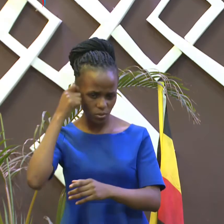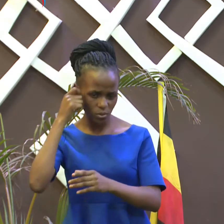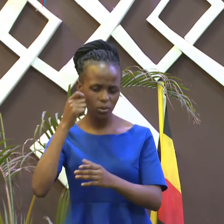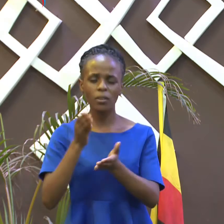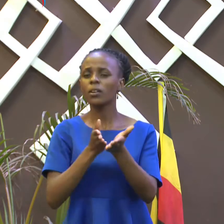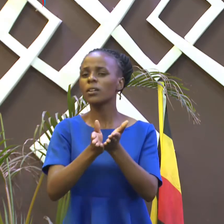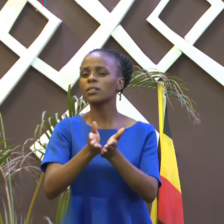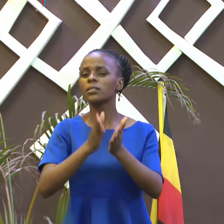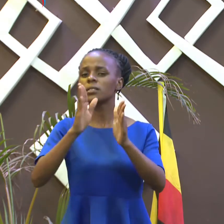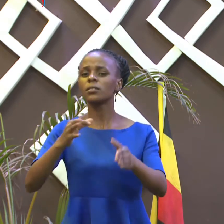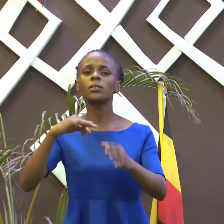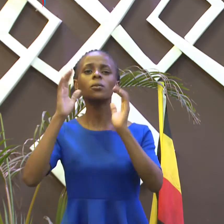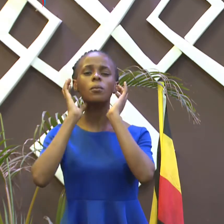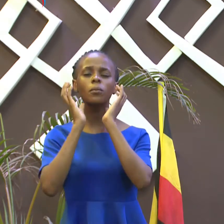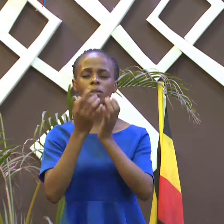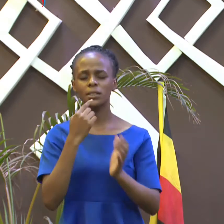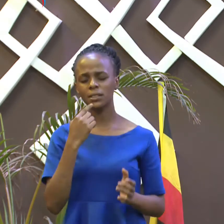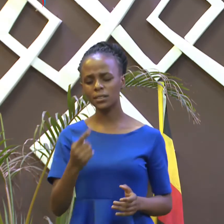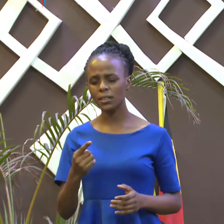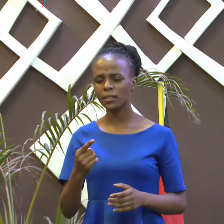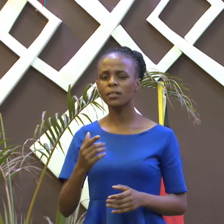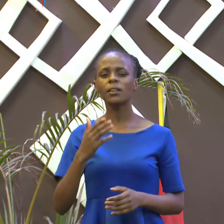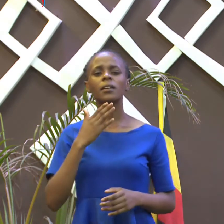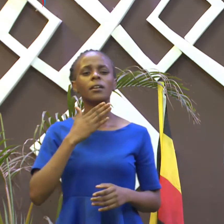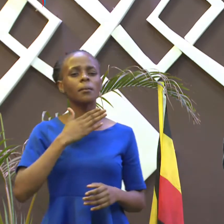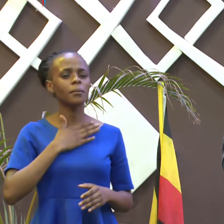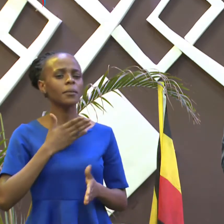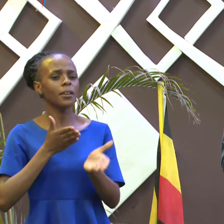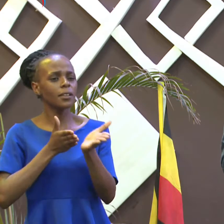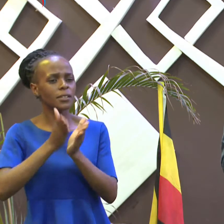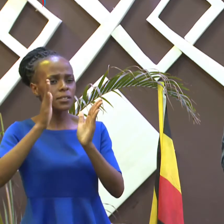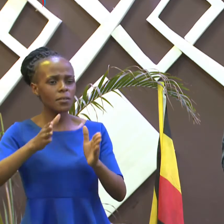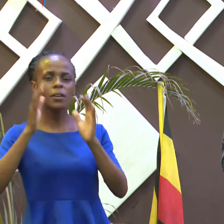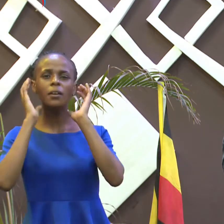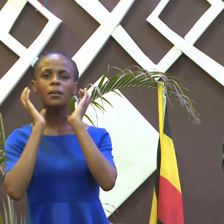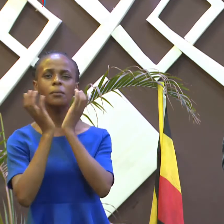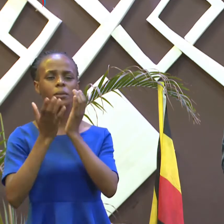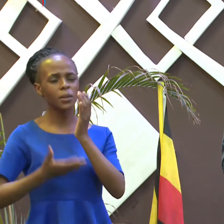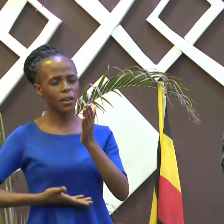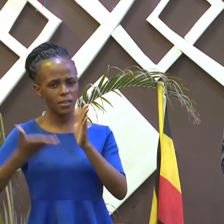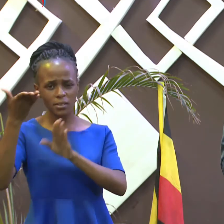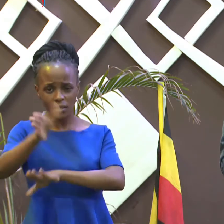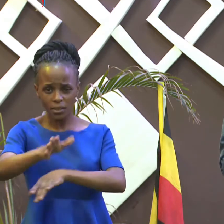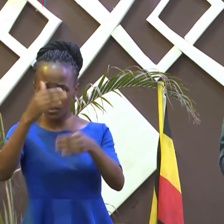Musa ng'ayogera nti Musa omuweereza wange afudde kale kaakano